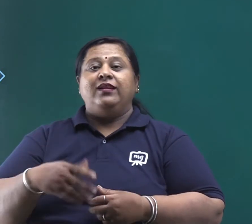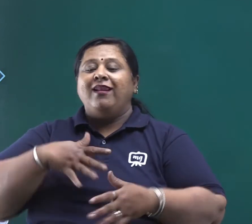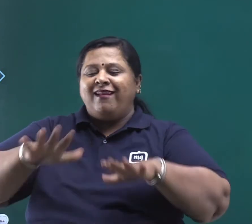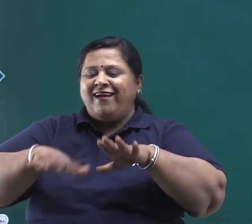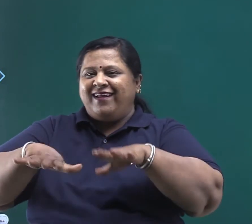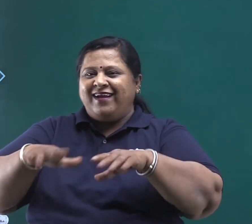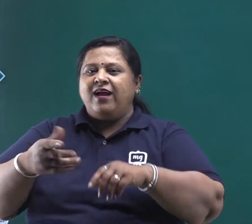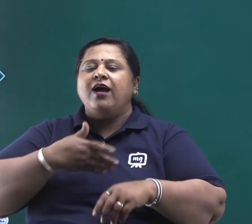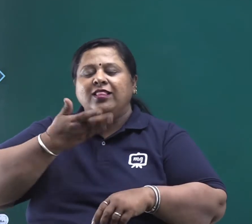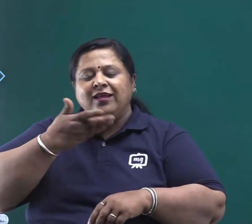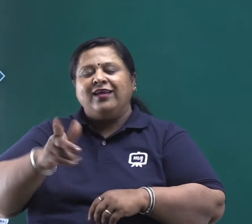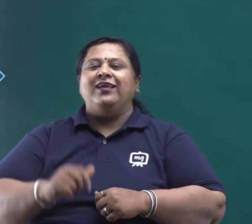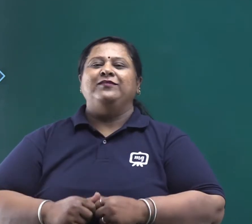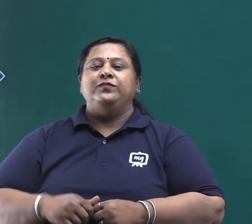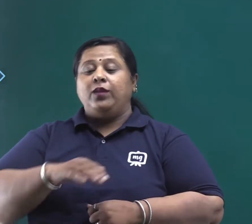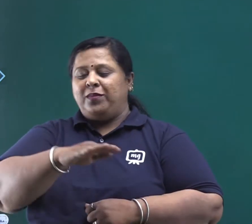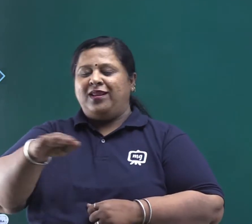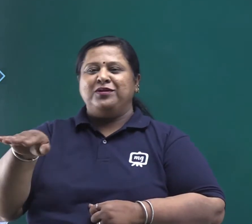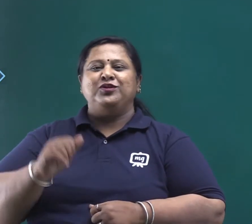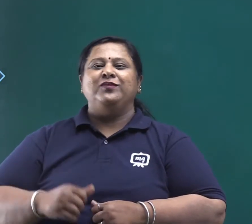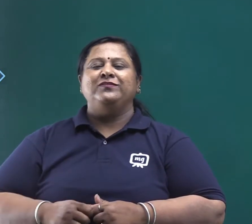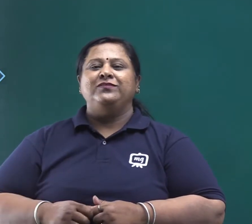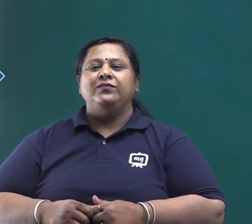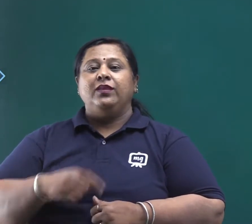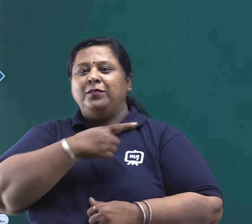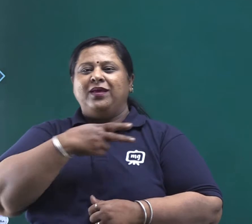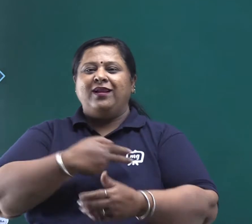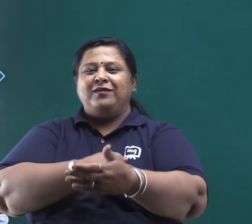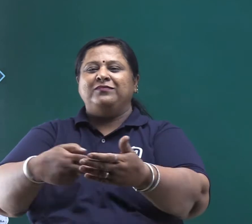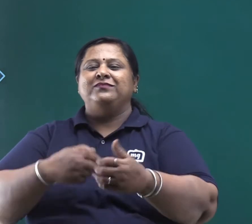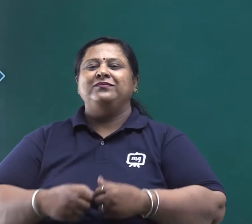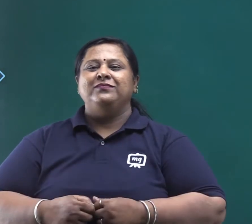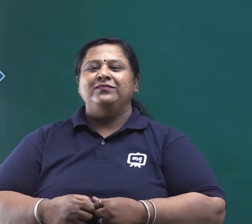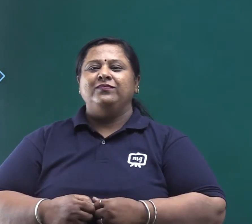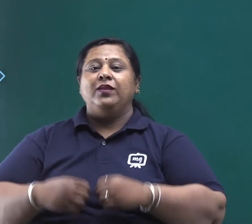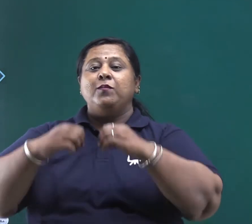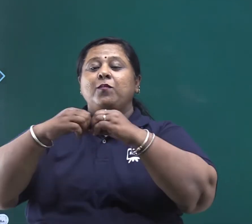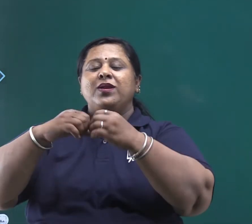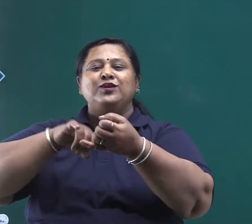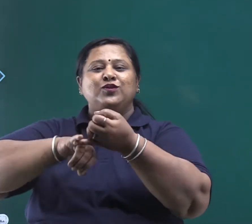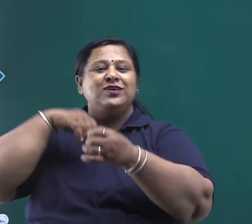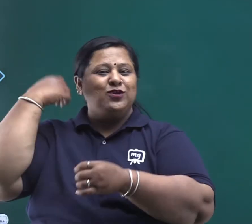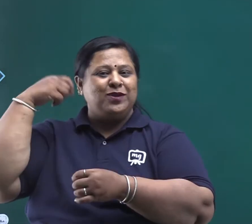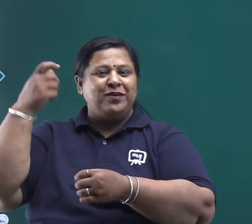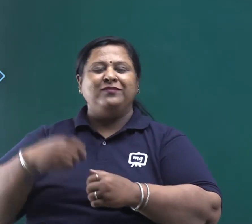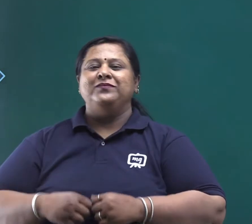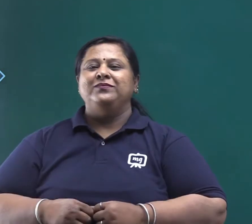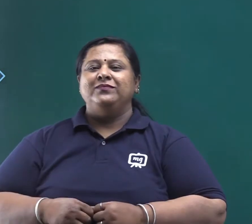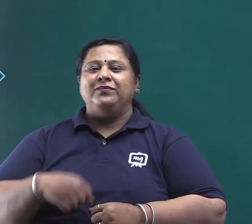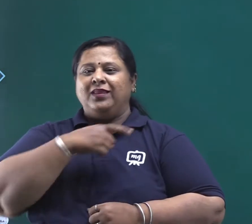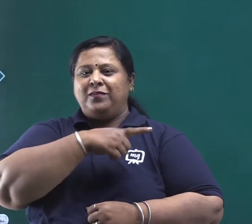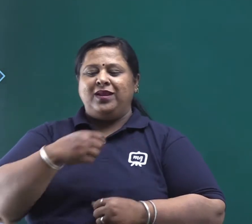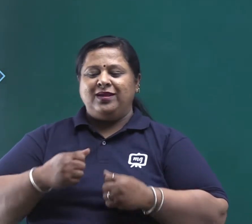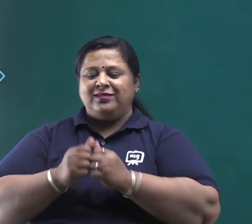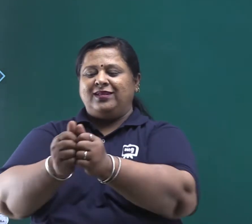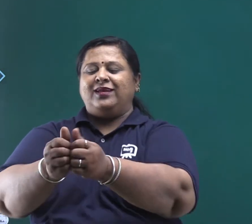करेंगे। प्यारे बच्चों, मेरा नाम ब्रिज सुंदर शर्मा और